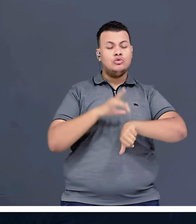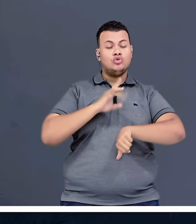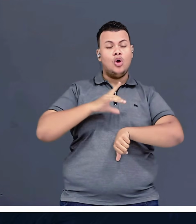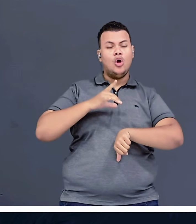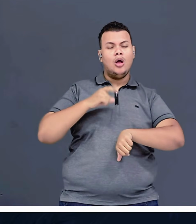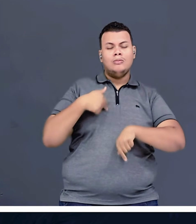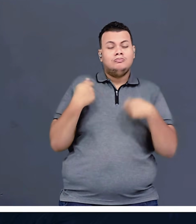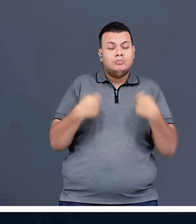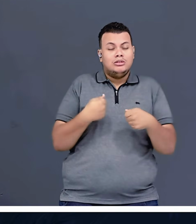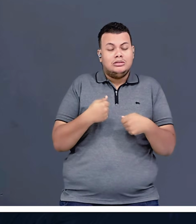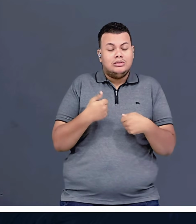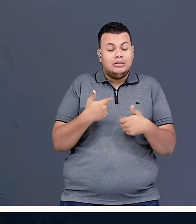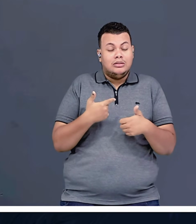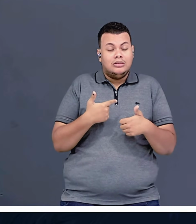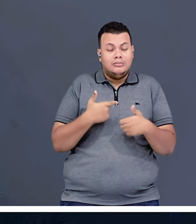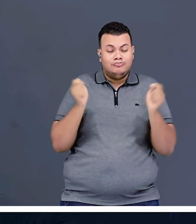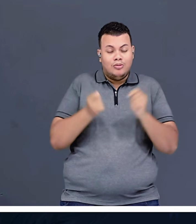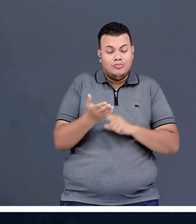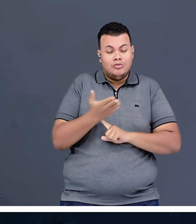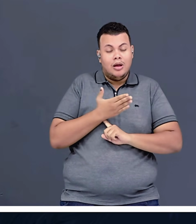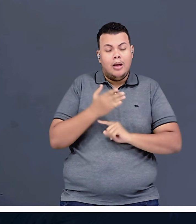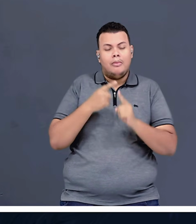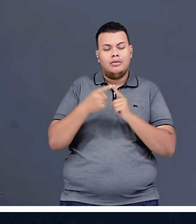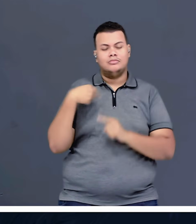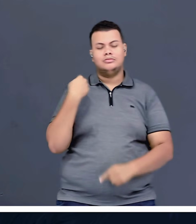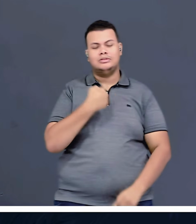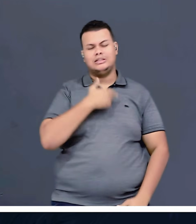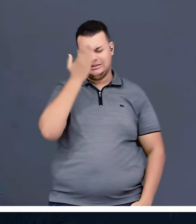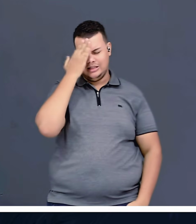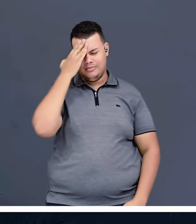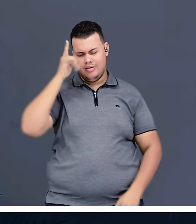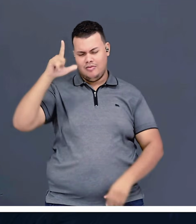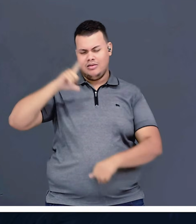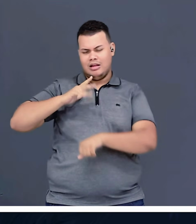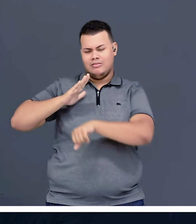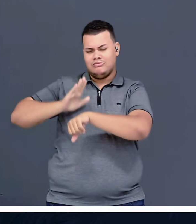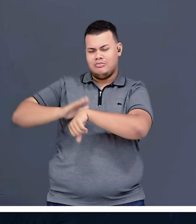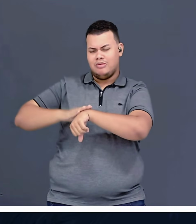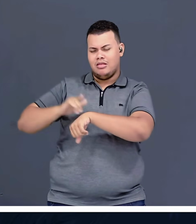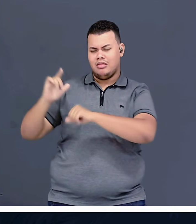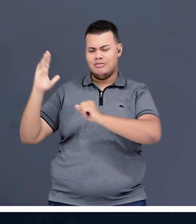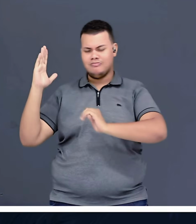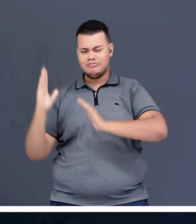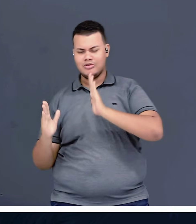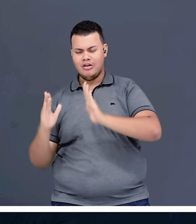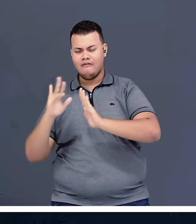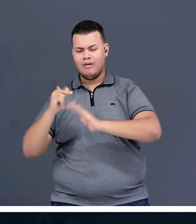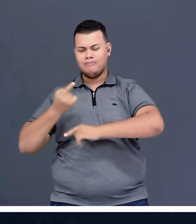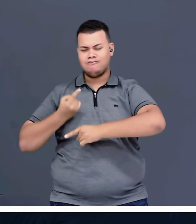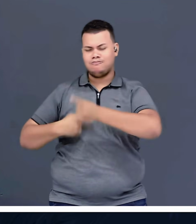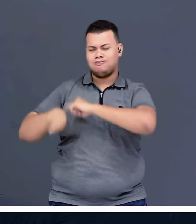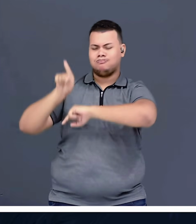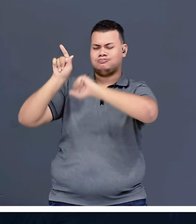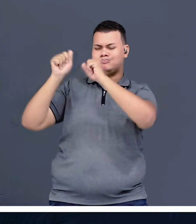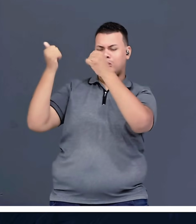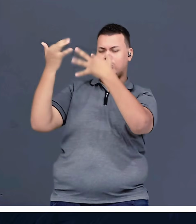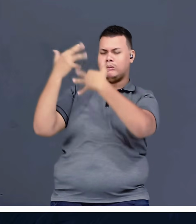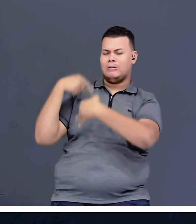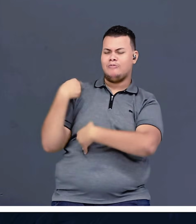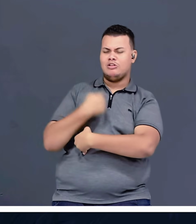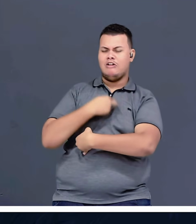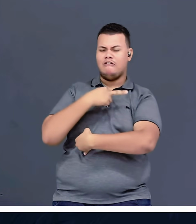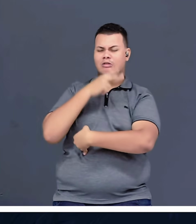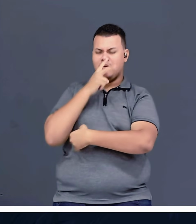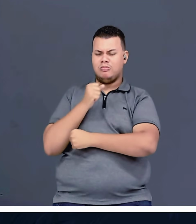só o suficiente. Mas sabemos também que o Senhor tem reservado para nós esse tempo de abundância, onde teremos autoridade.